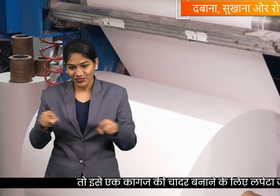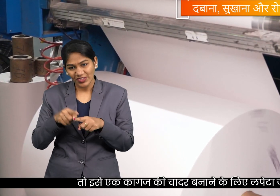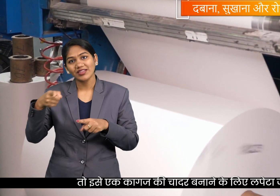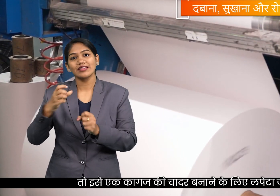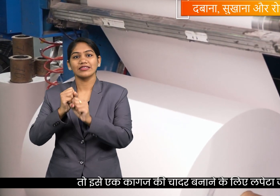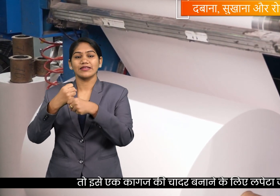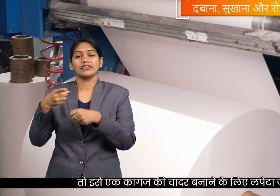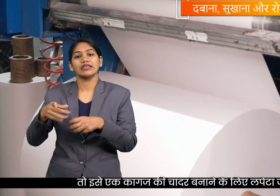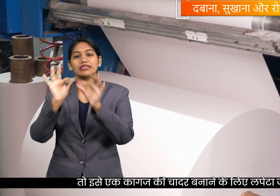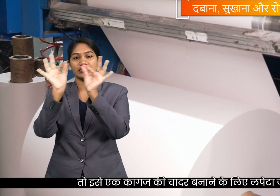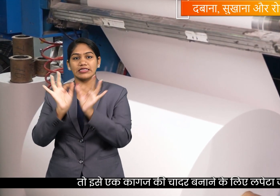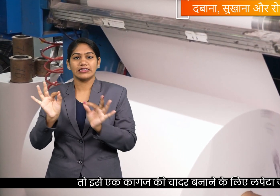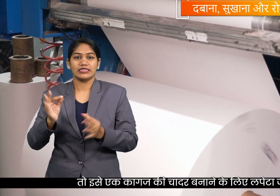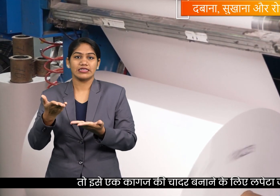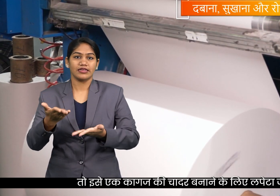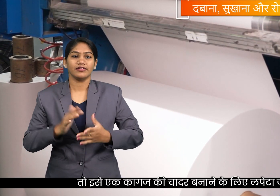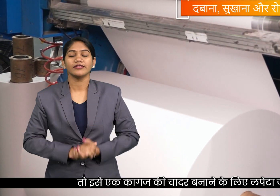लपेटा जाता है।